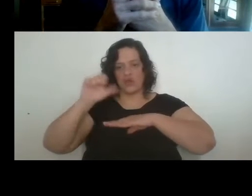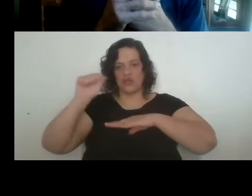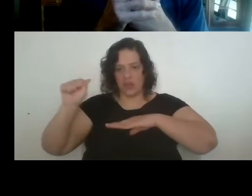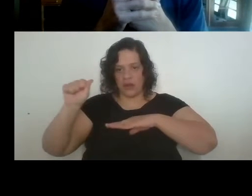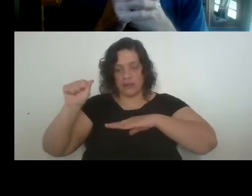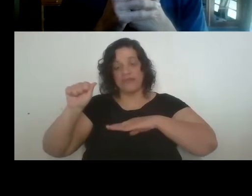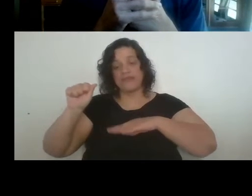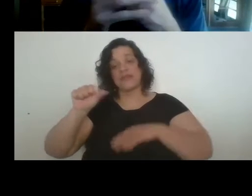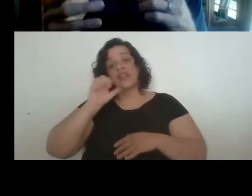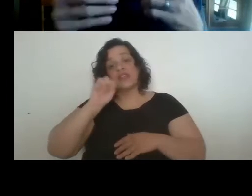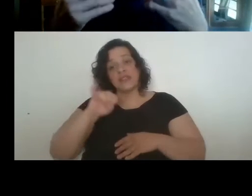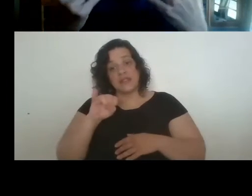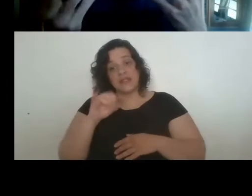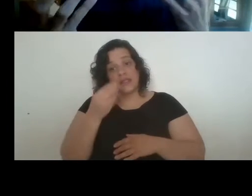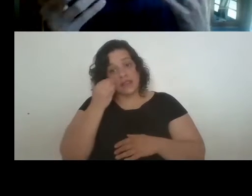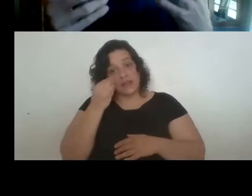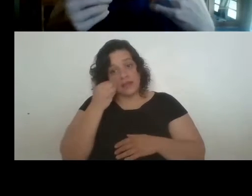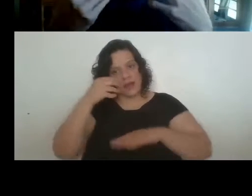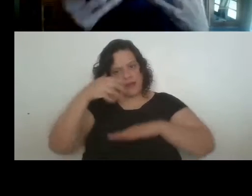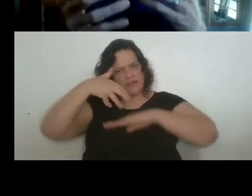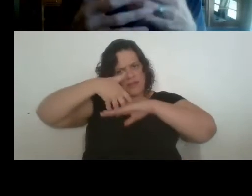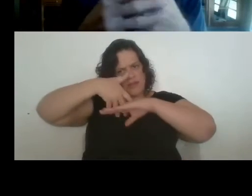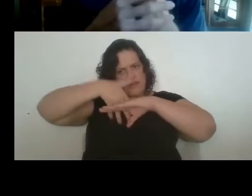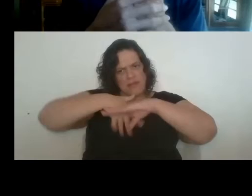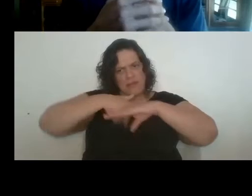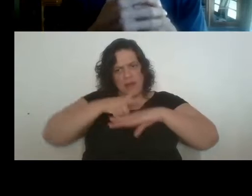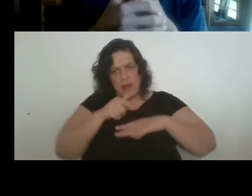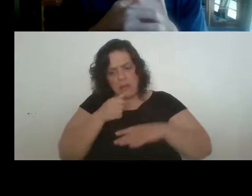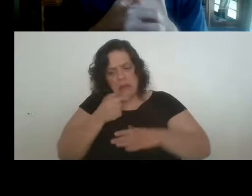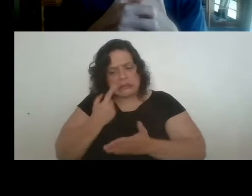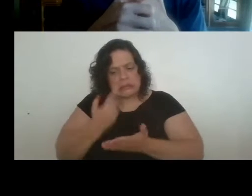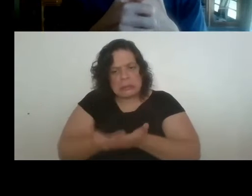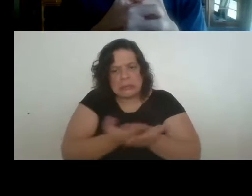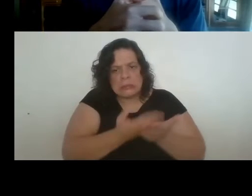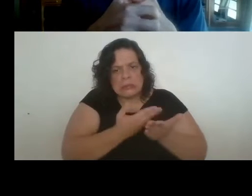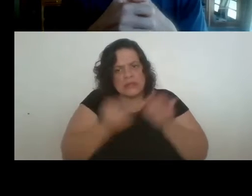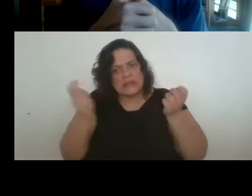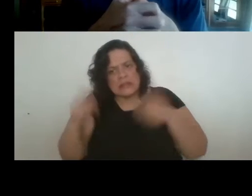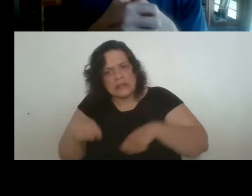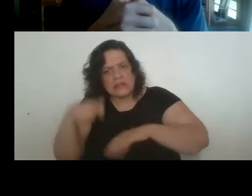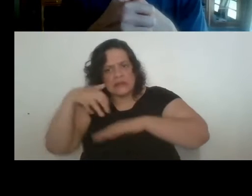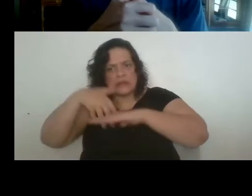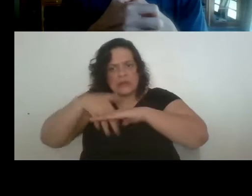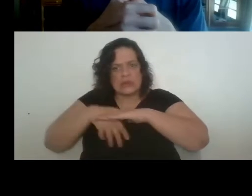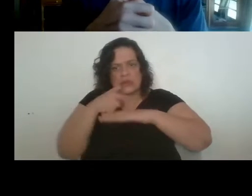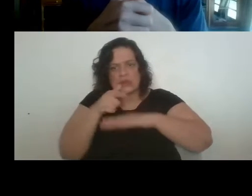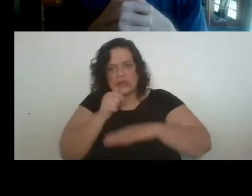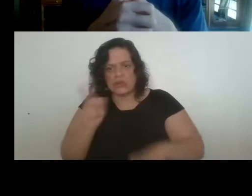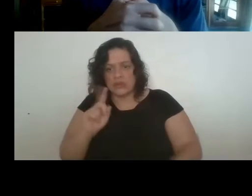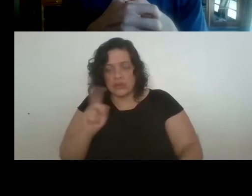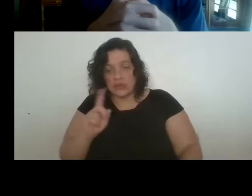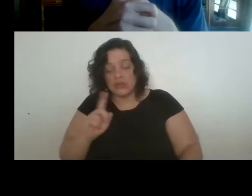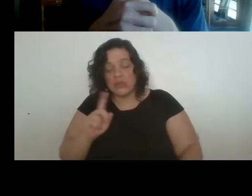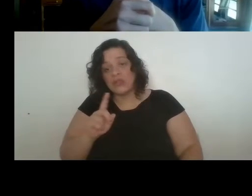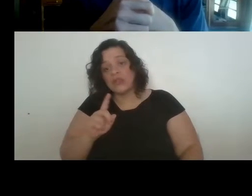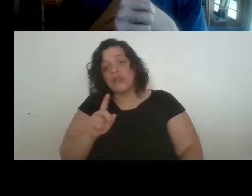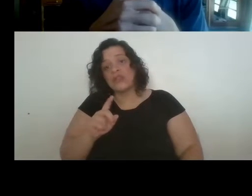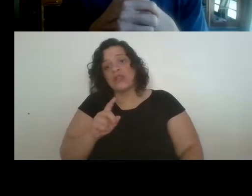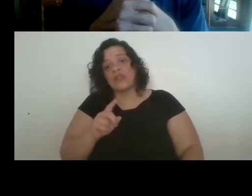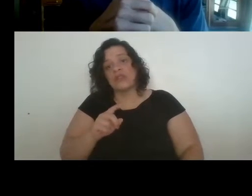fazer um teste de infiltração, ou que a gente quer avaliar a capacidade de infiltração do solo, a gente faz a amostragem geralmente